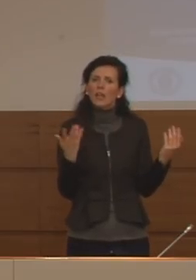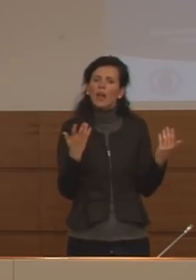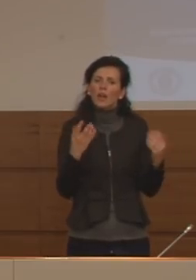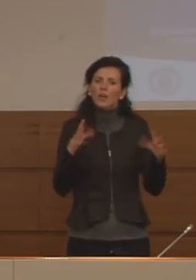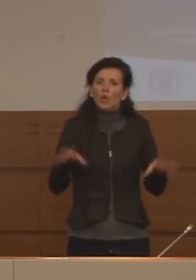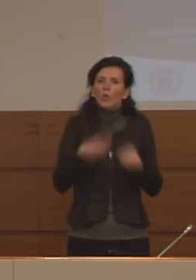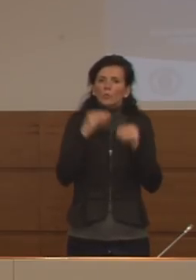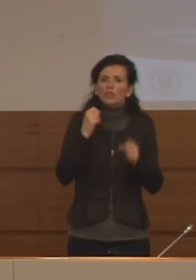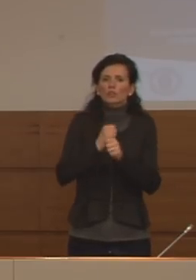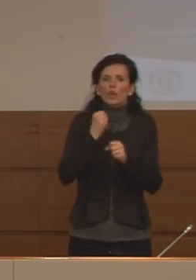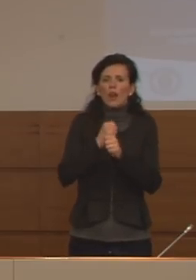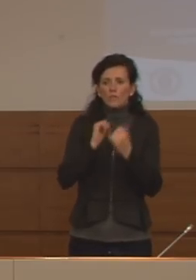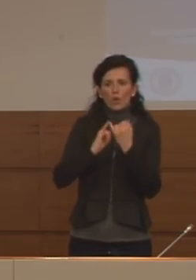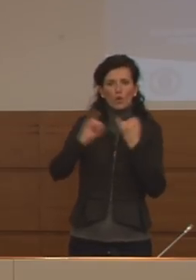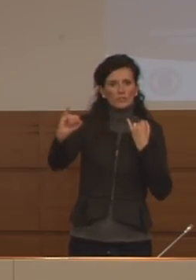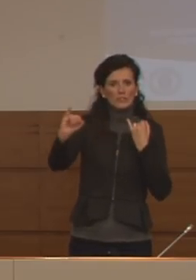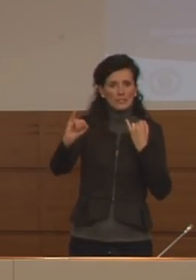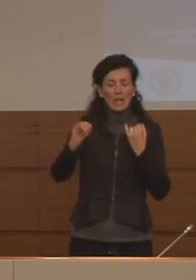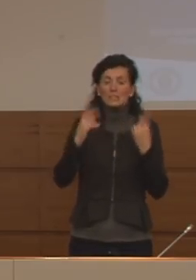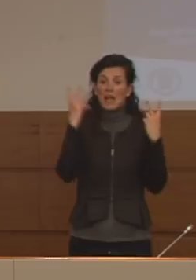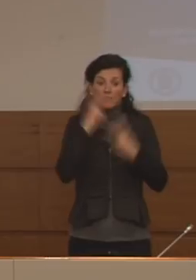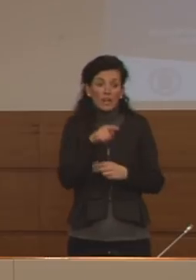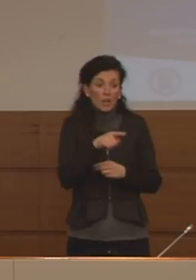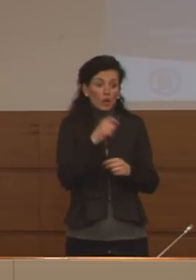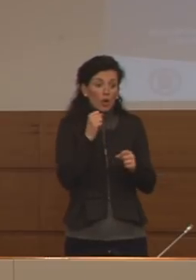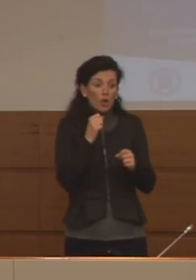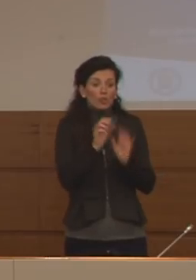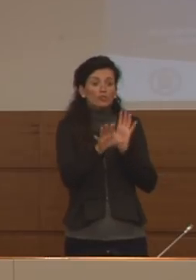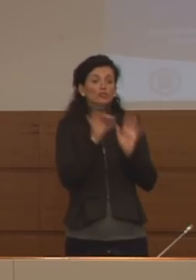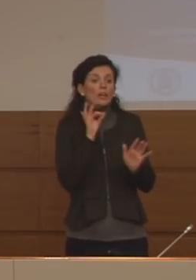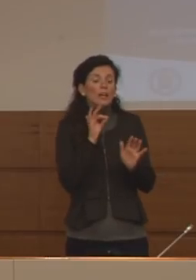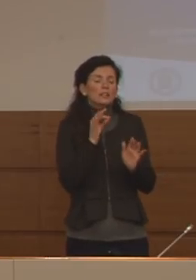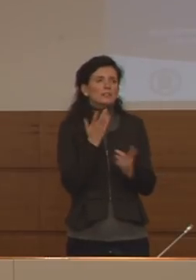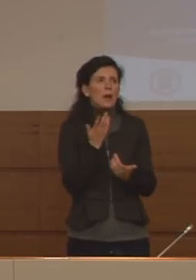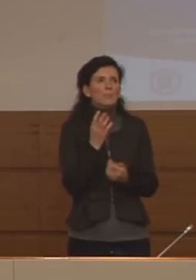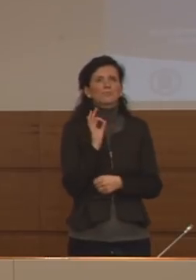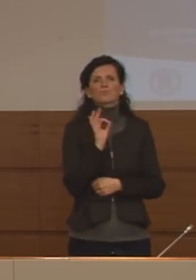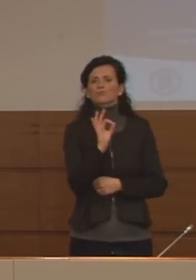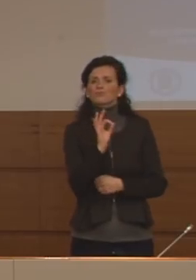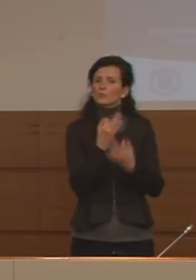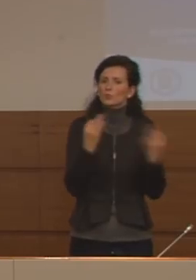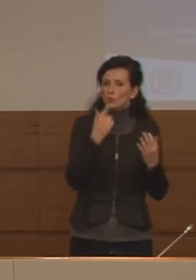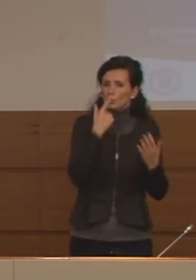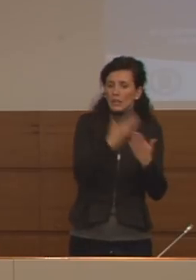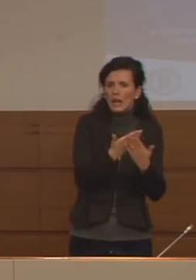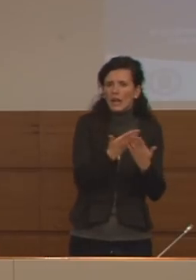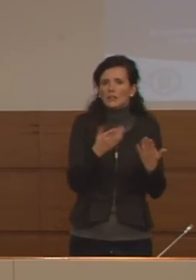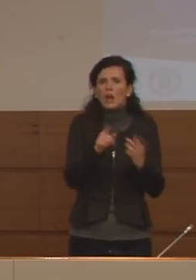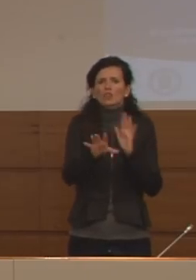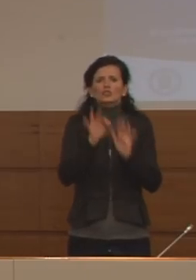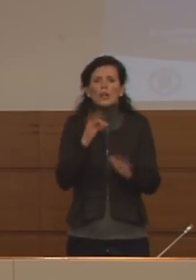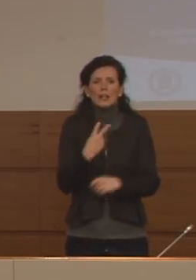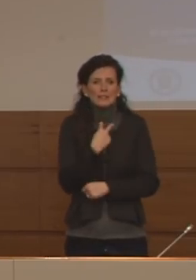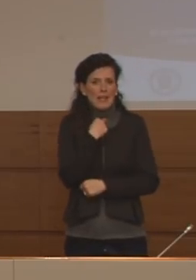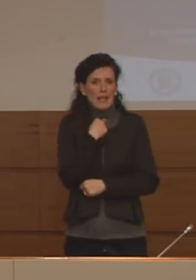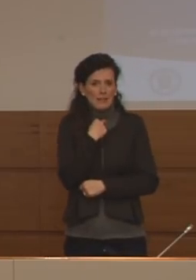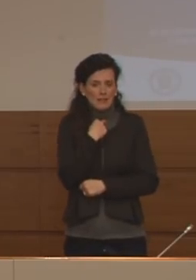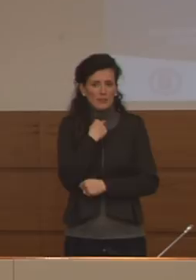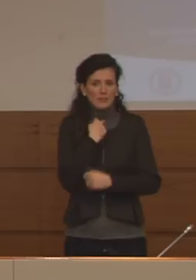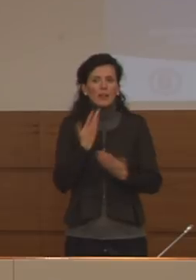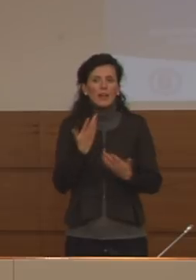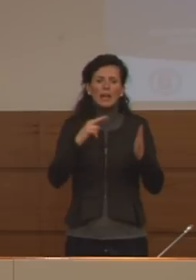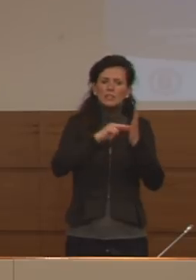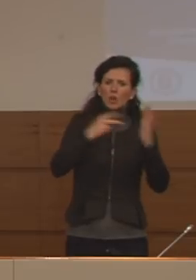agile ovviamente non è l'ottimale una scelta forzata ma la tecnologia le soluzioni organizzative possono